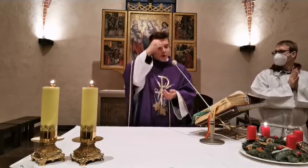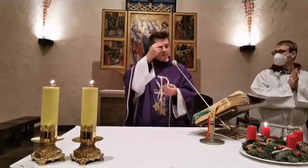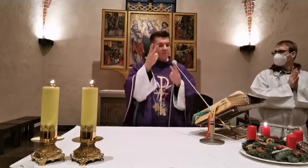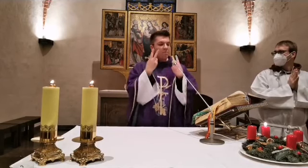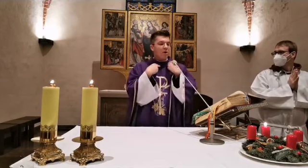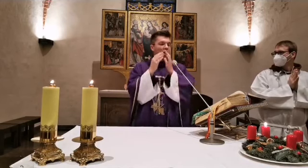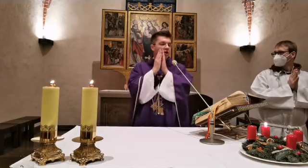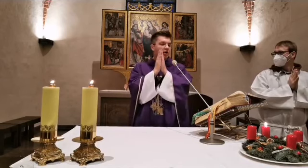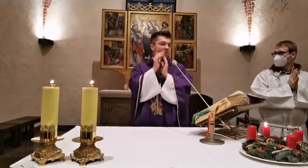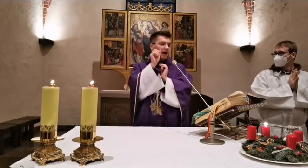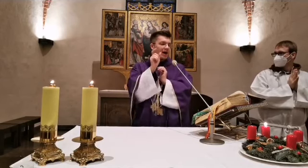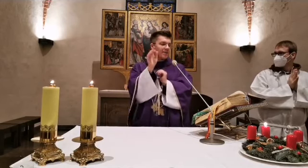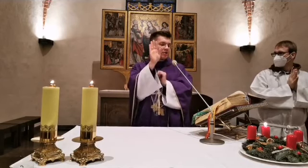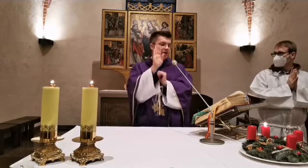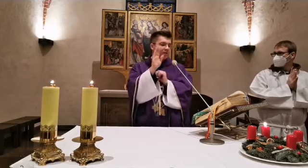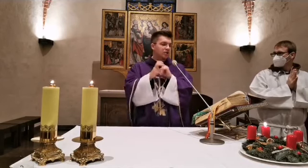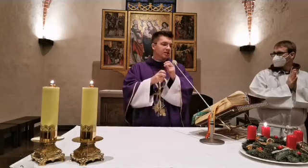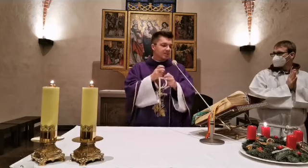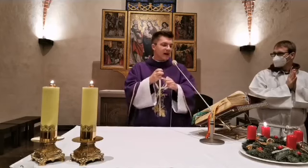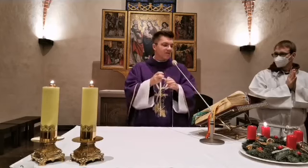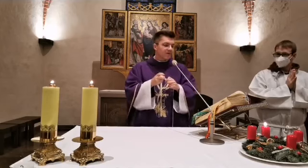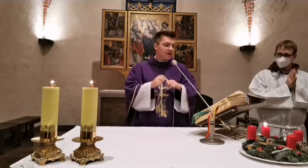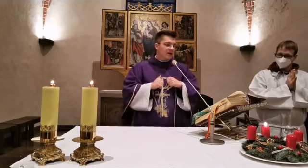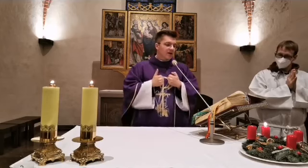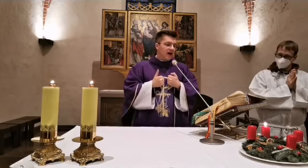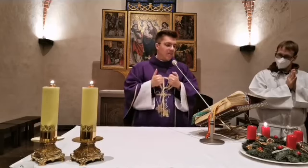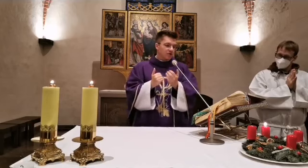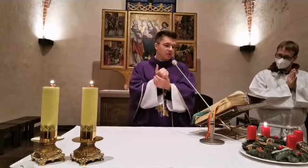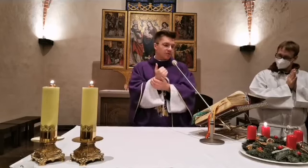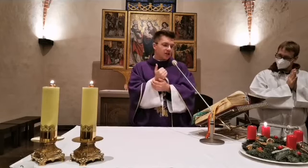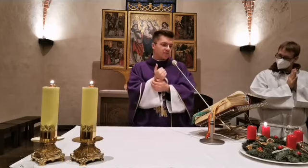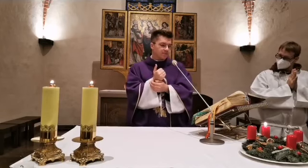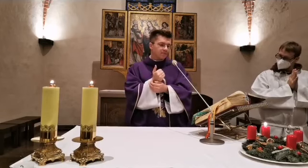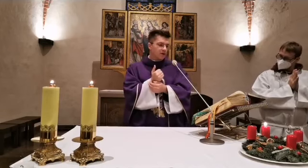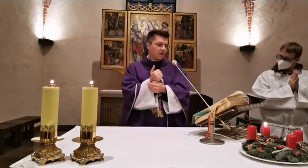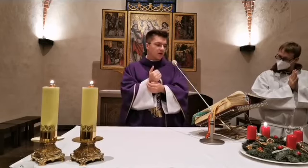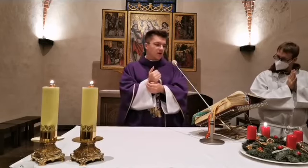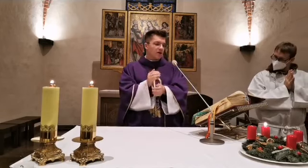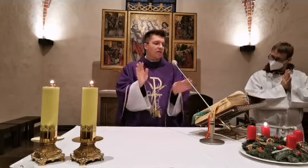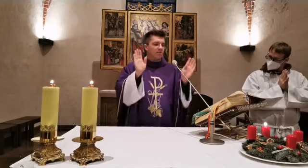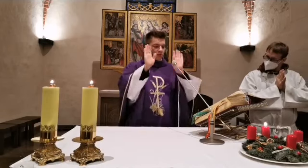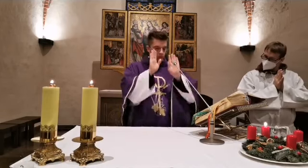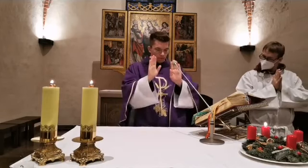Pokarmem duchowym pokornie błagamy Cię, Boże, spraw, abyśmy przez